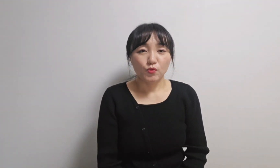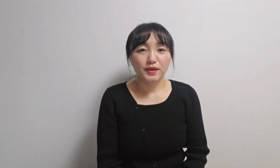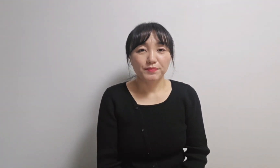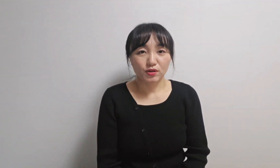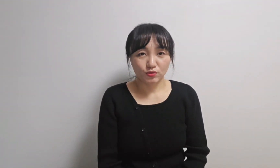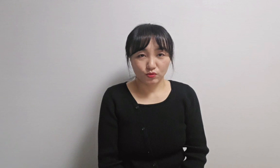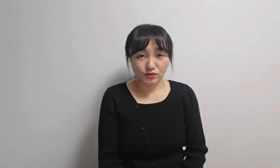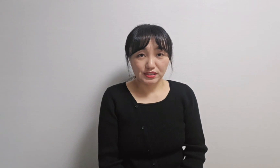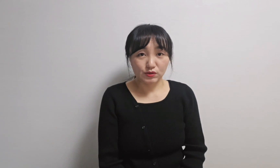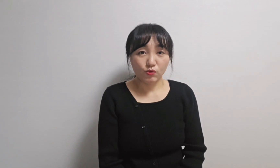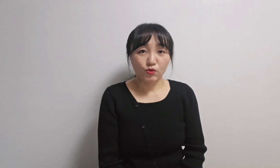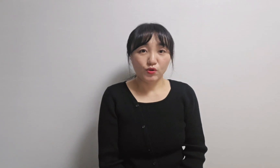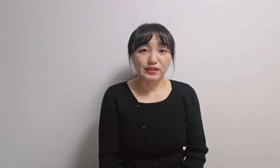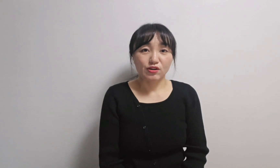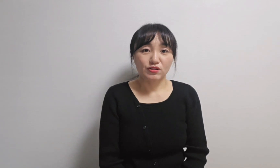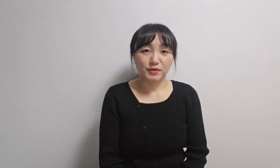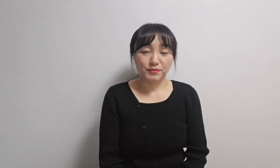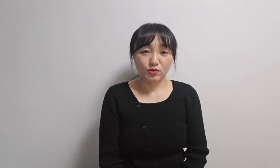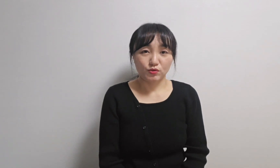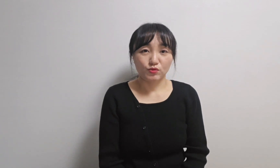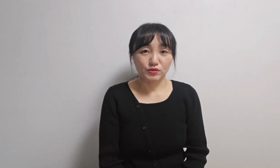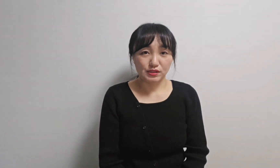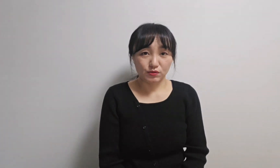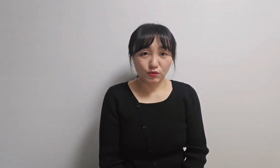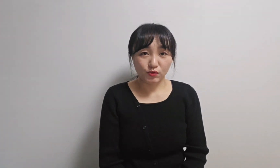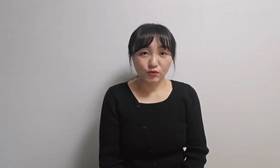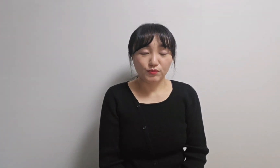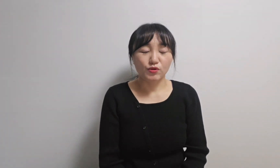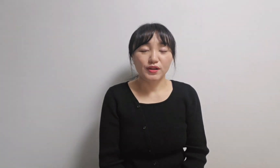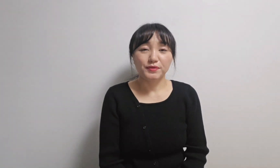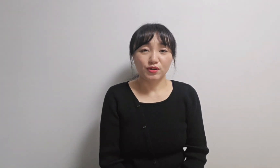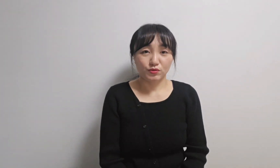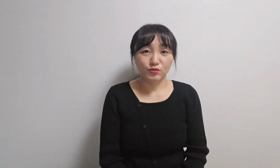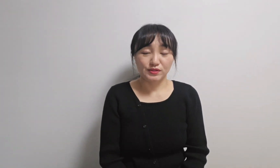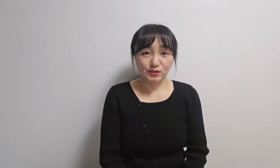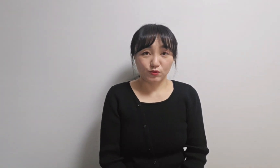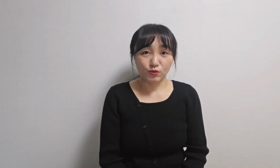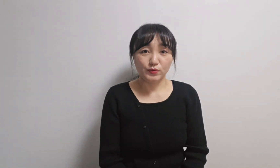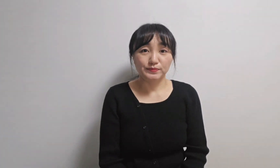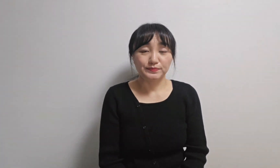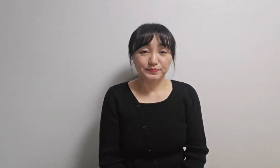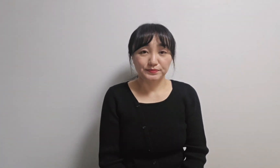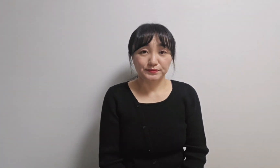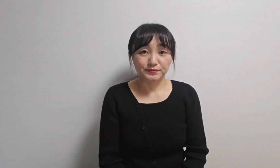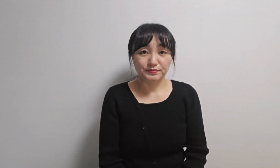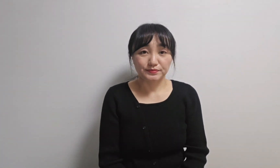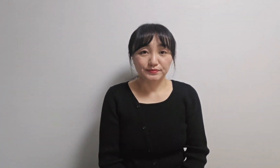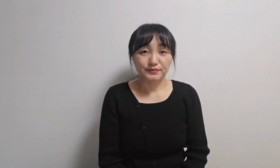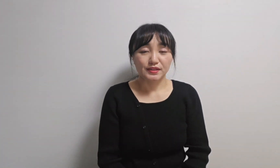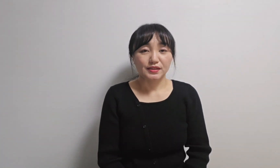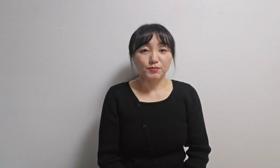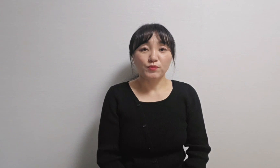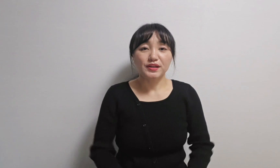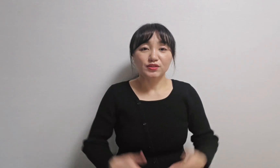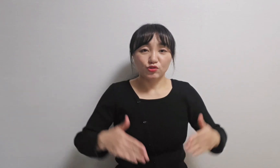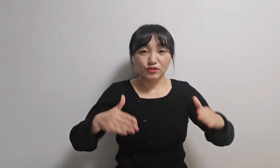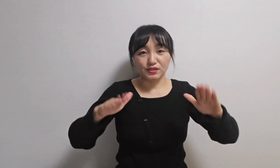봄에 피어도 꽃이고 여름에 피어도 꽃이고 몰래 피어도 꽃이고 봄이란 수어는